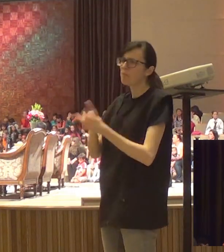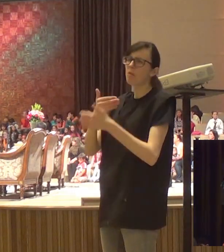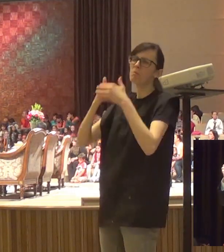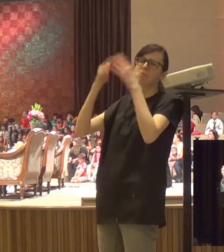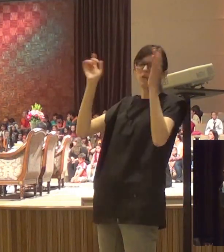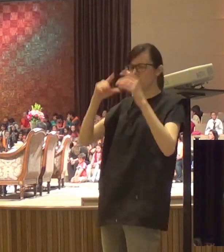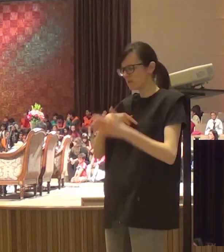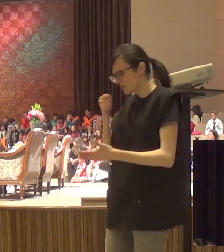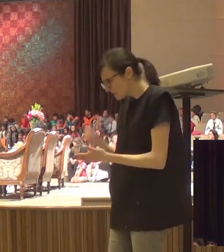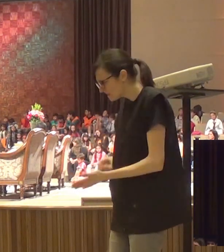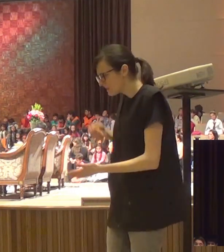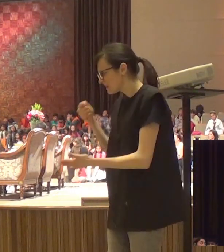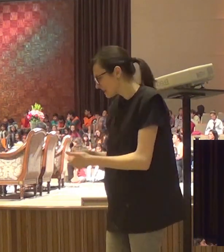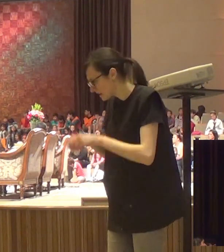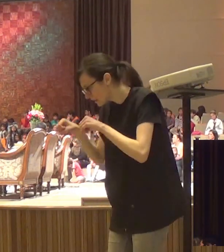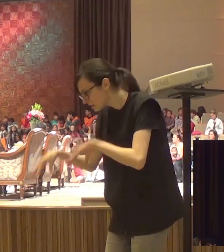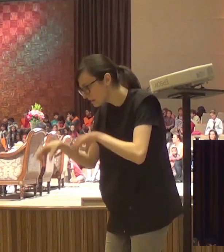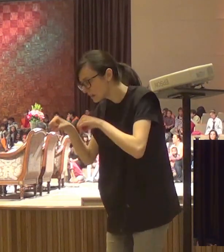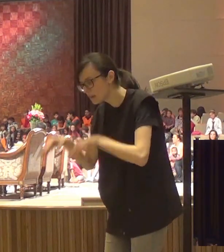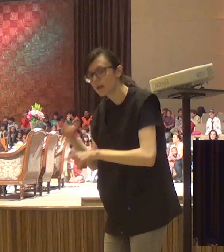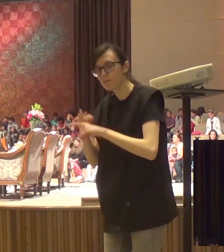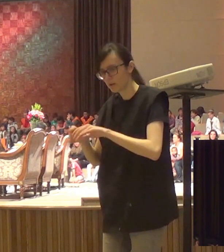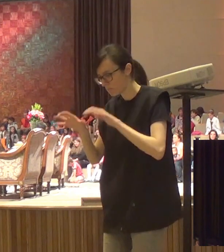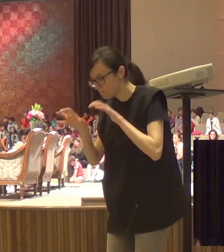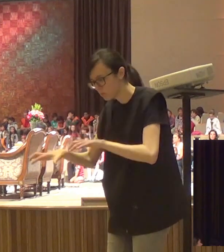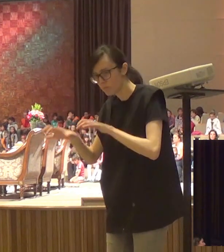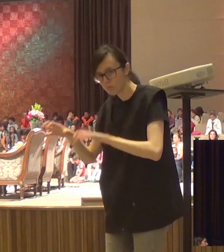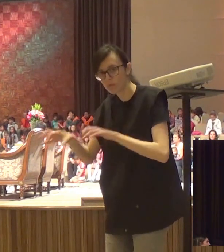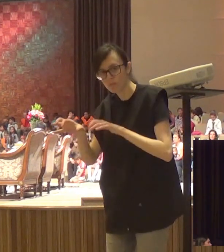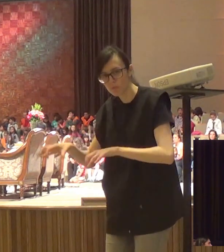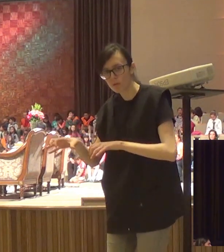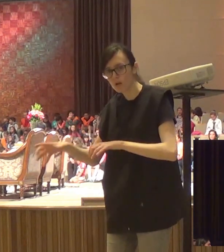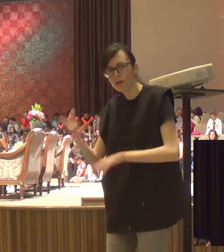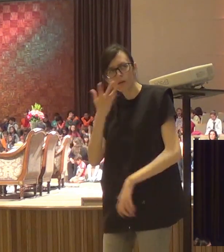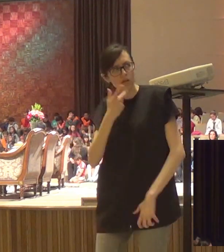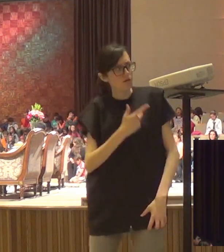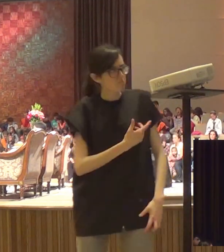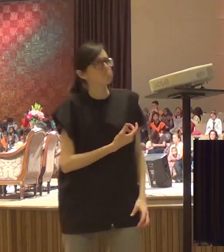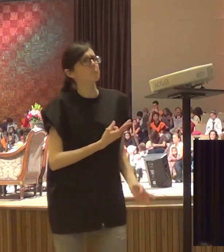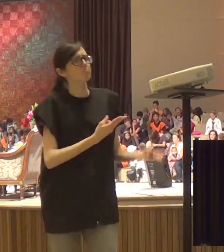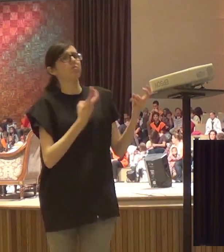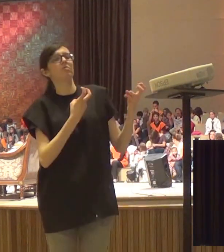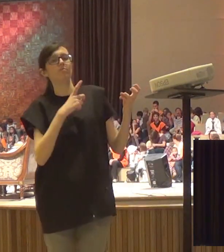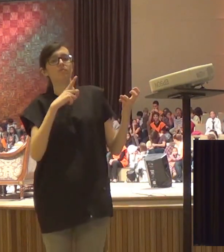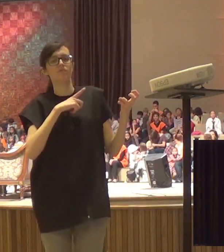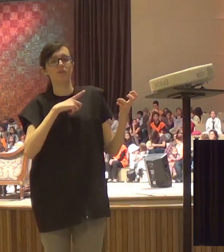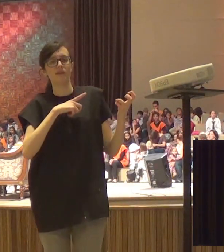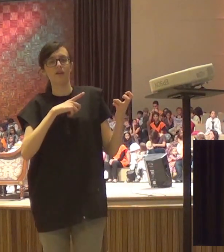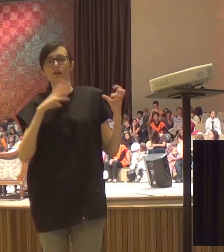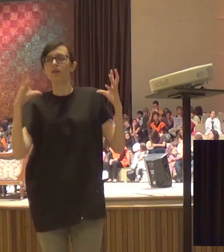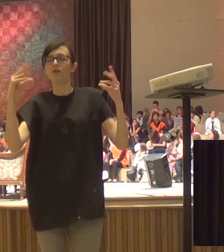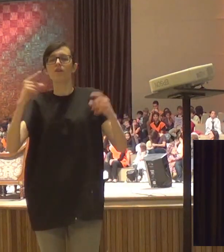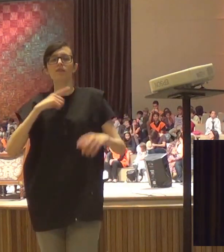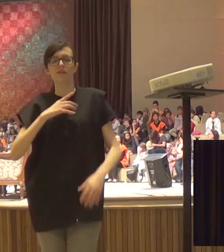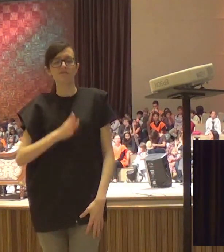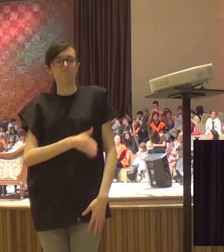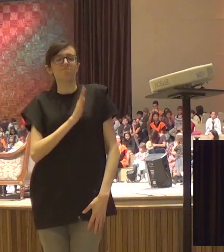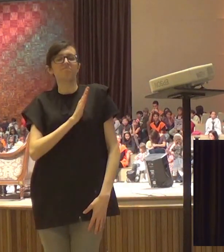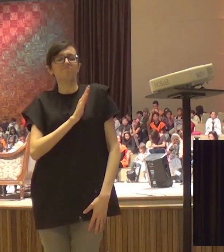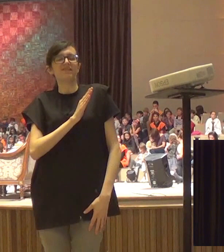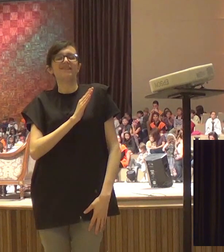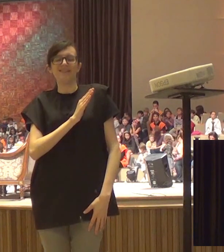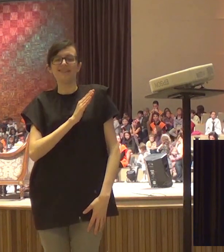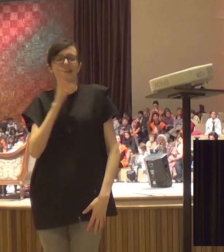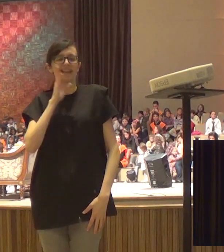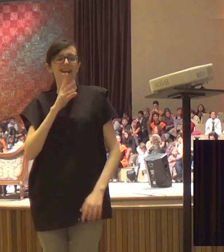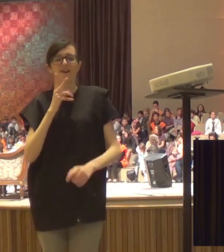persistir nisso e continuar caminhando, porque a nossa influência vai ser marcante. E a nossa sociedade pode florescer quando